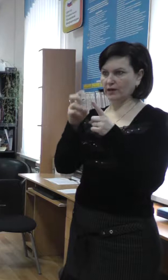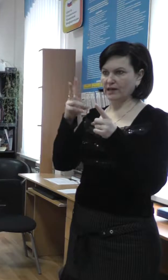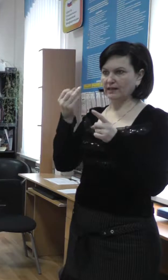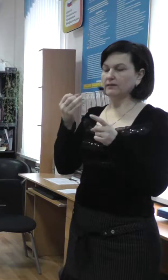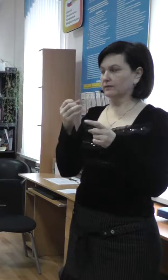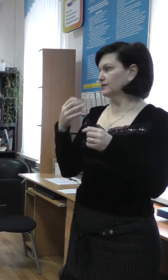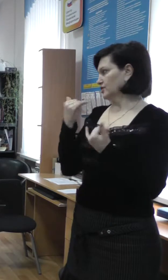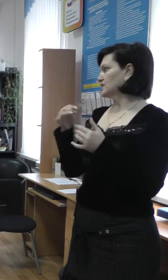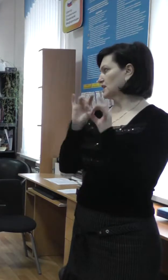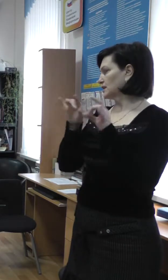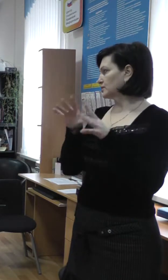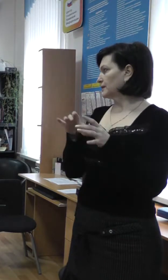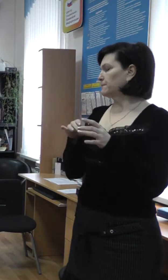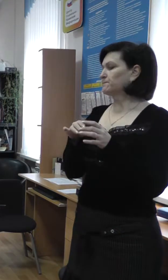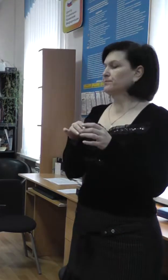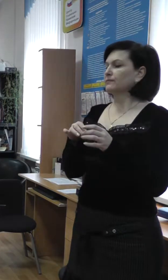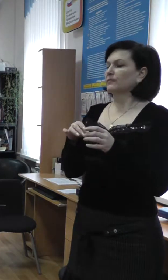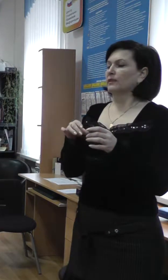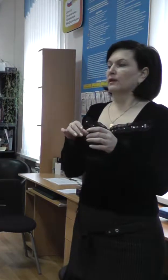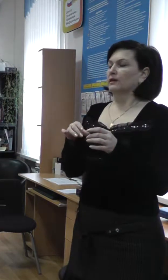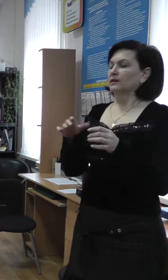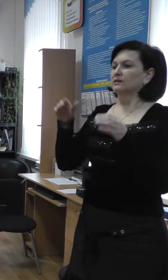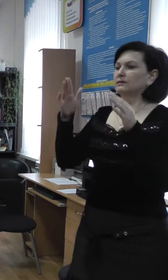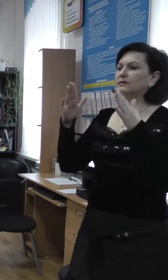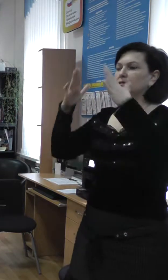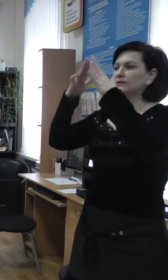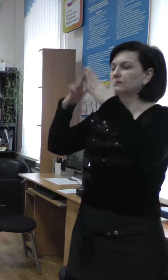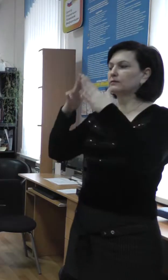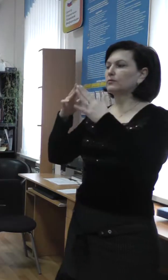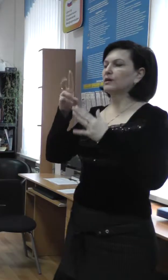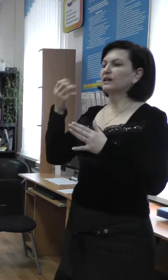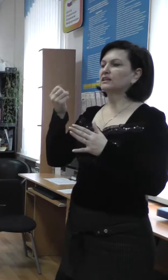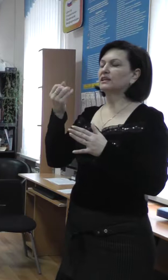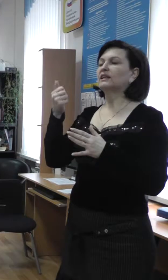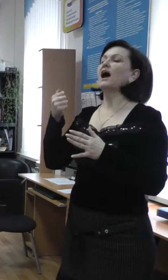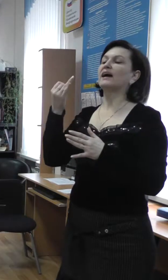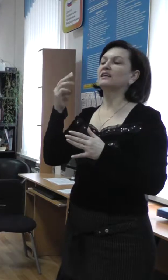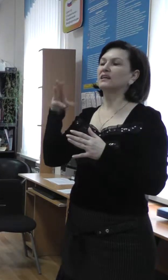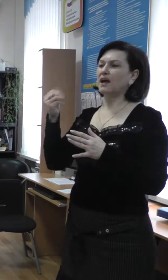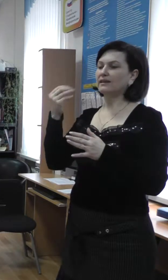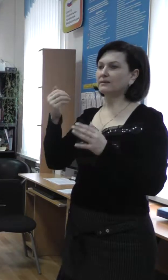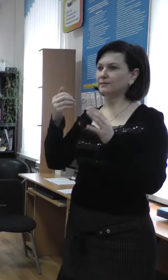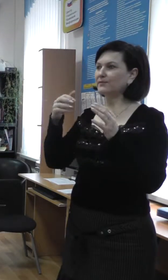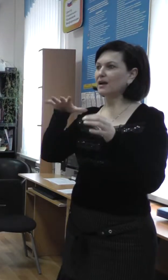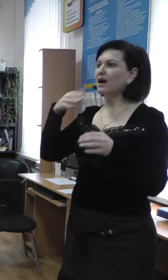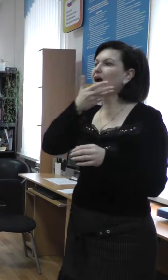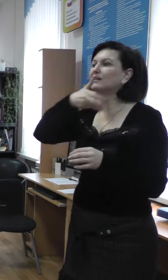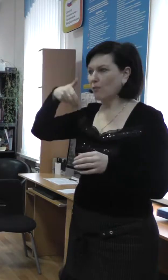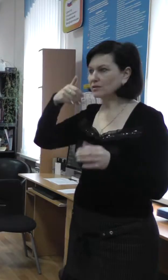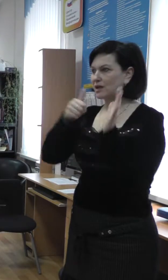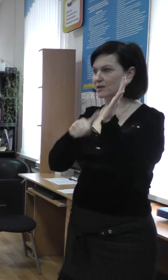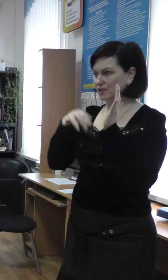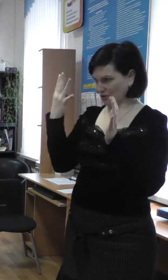в СМИ. Здание бывшей ресторации купца Петра Найтаки на проспекте Карла Маркса, 64, где